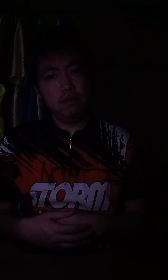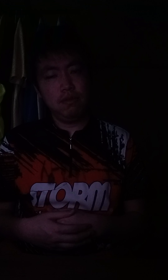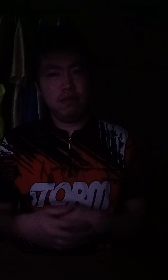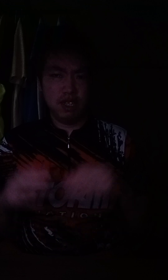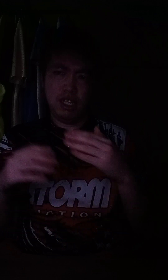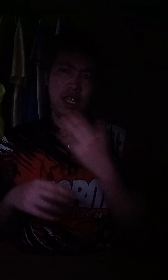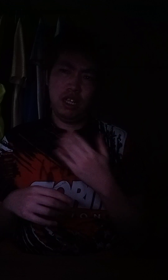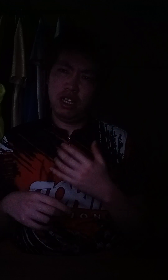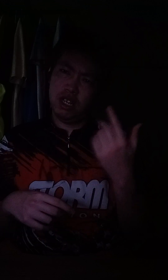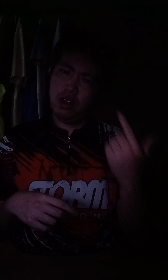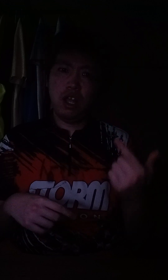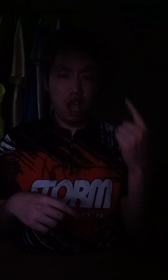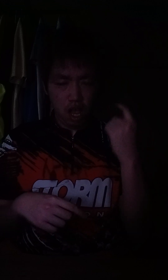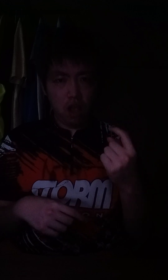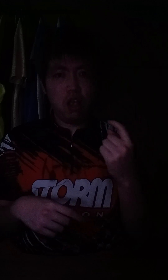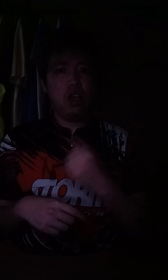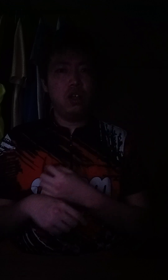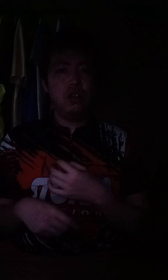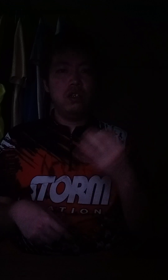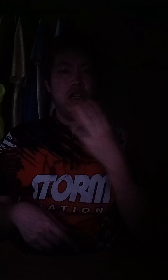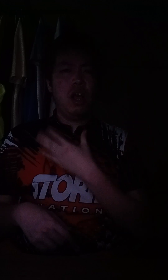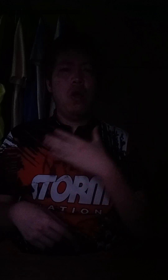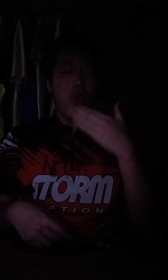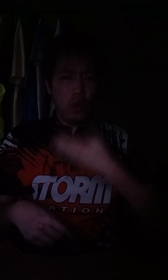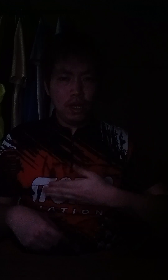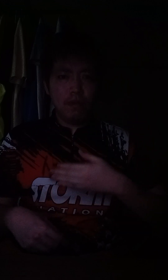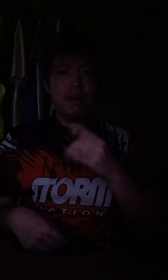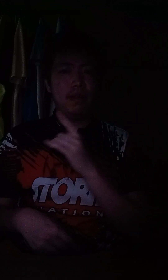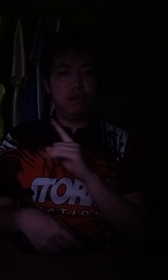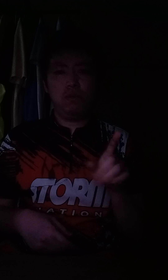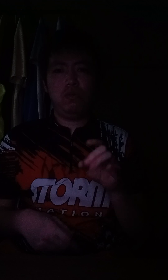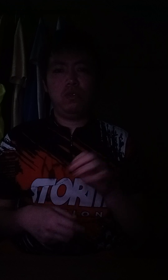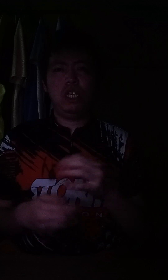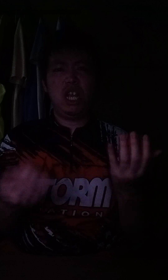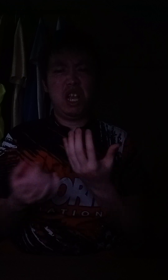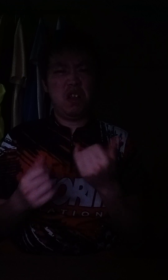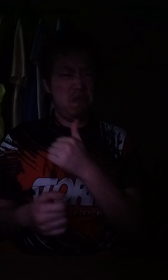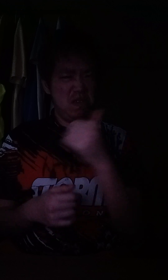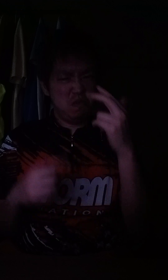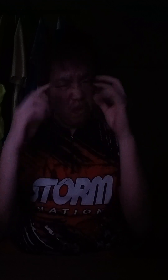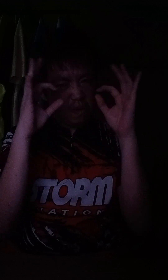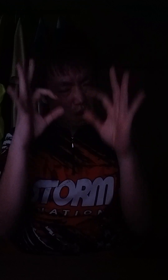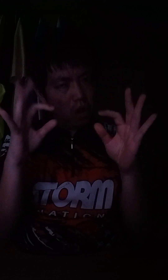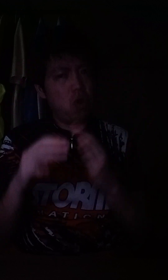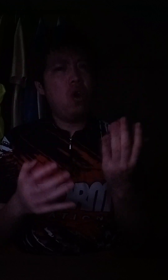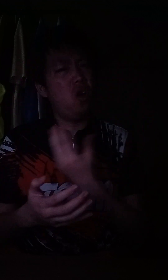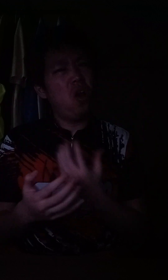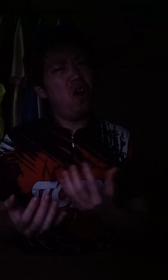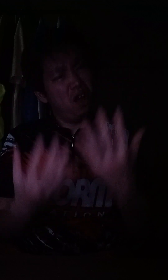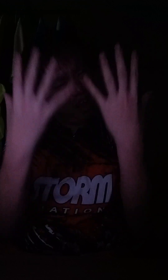다행히 큰 이상은 아니라는 얘기에 한시름 놓았지만 아빠의 표정에는 걱정이 가득합니다.